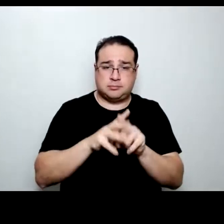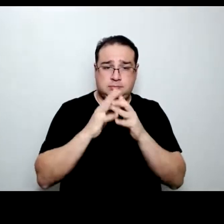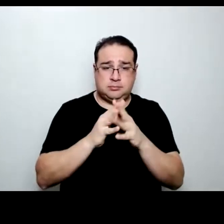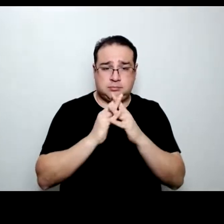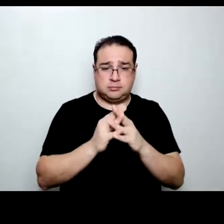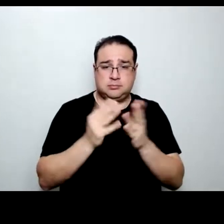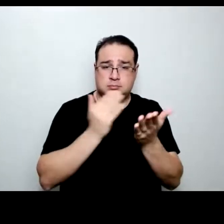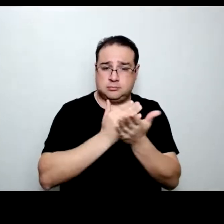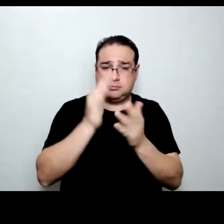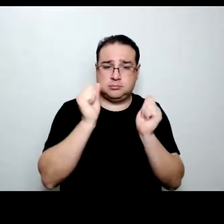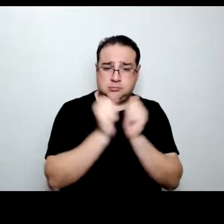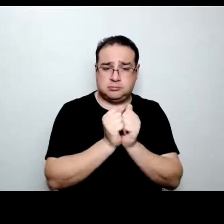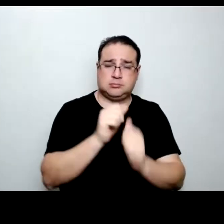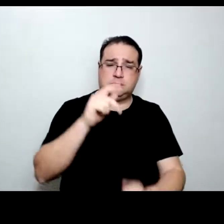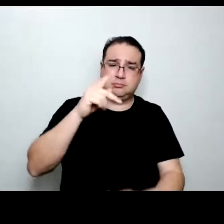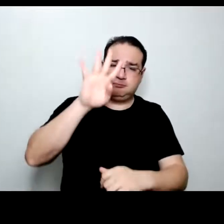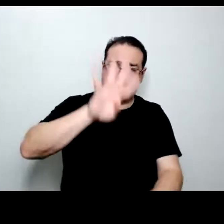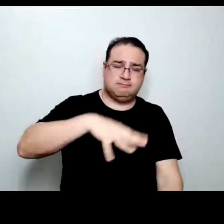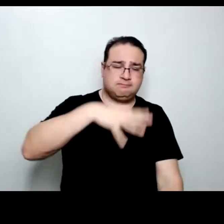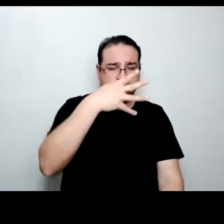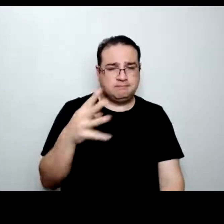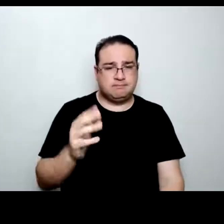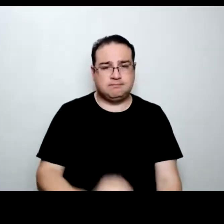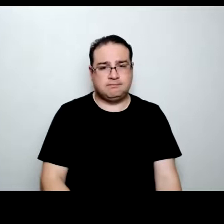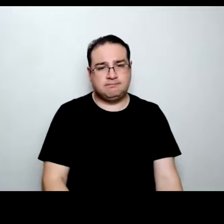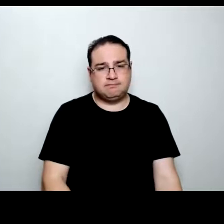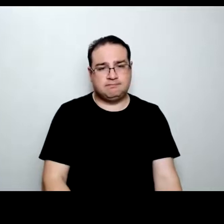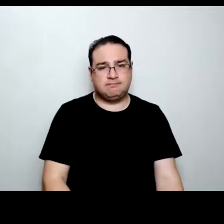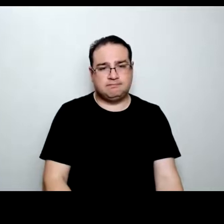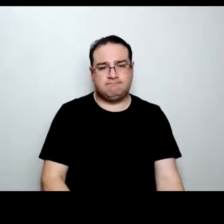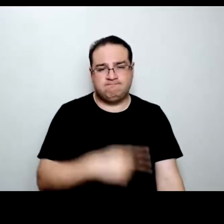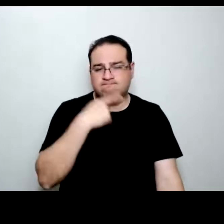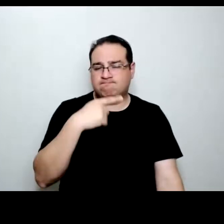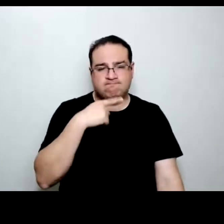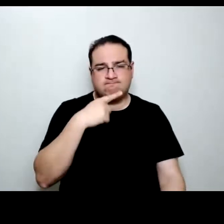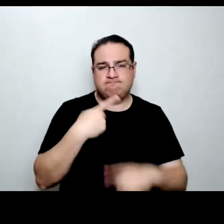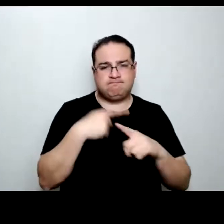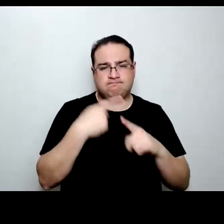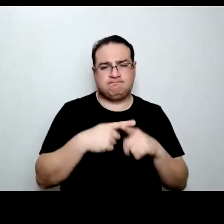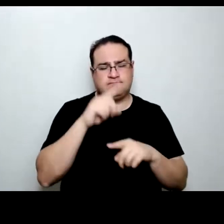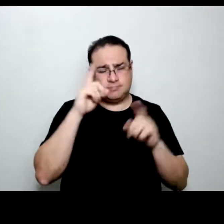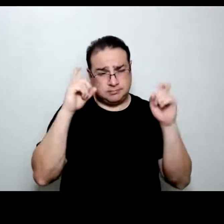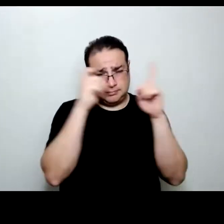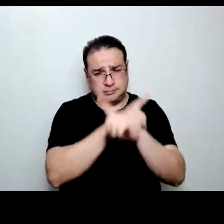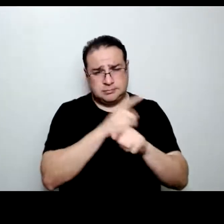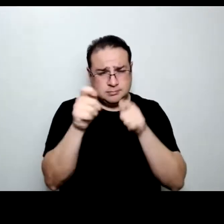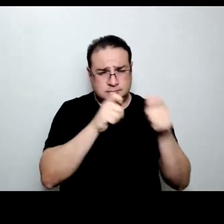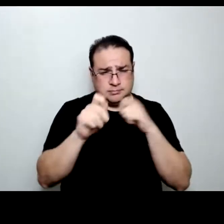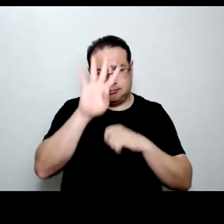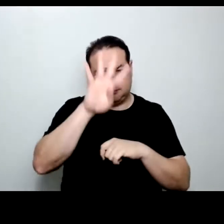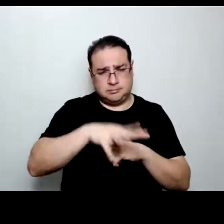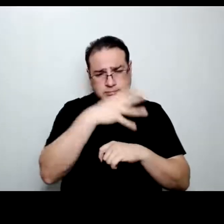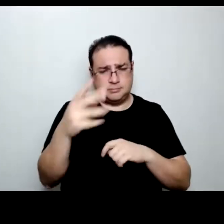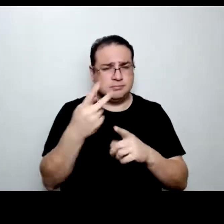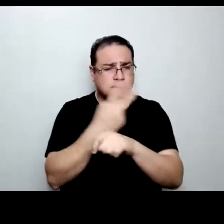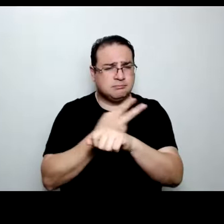das entradas, as planilhas se tornam já inviáveis, difícil manejar, você vai